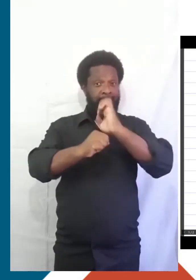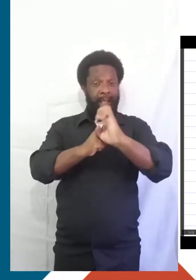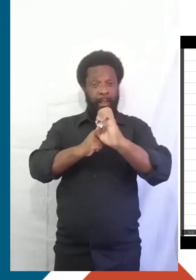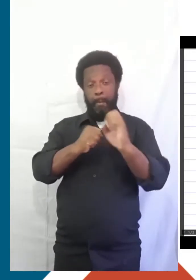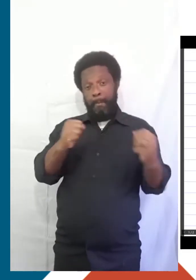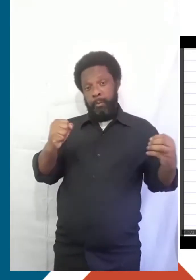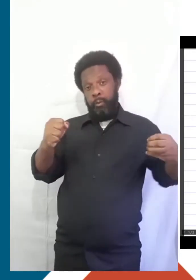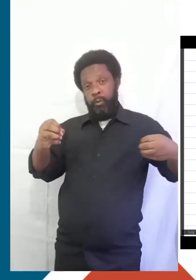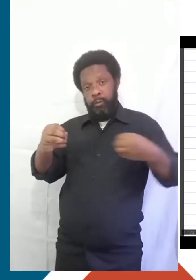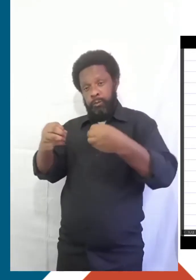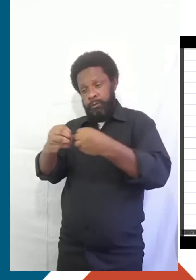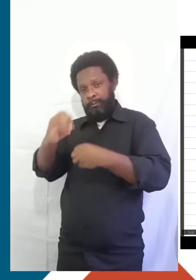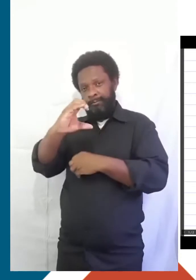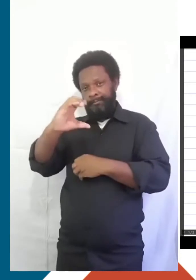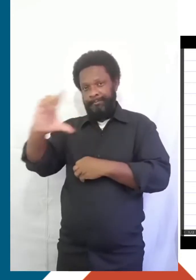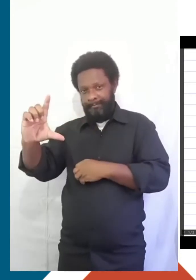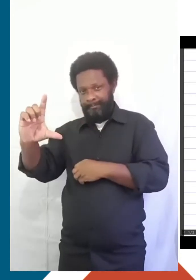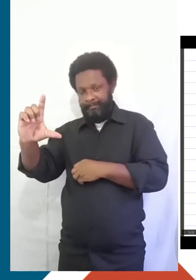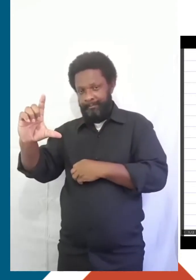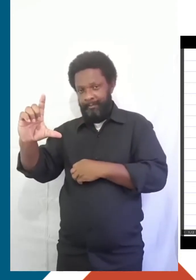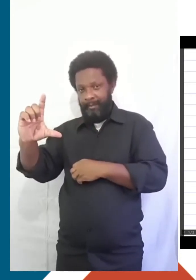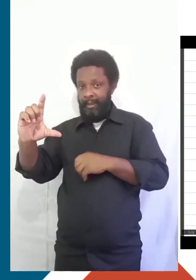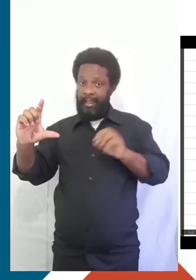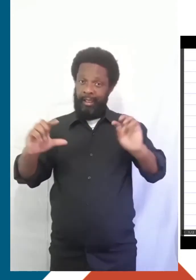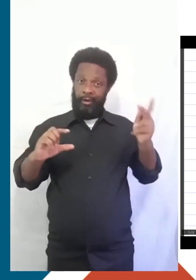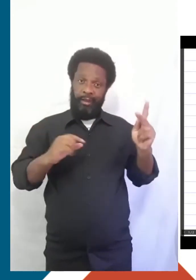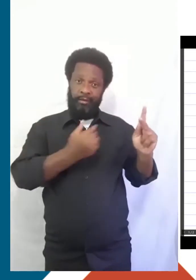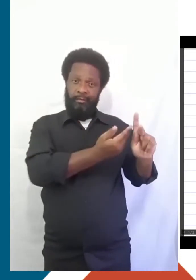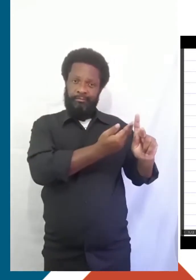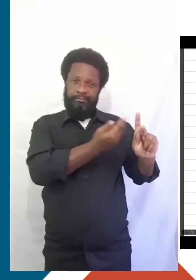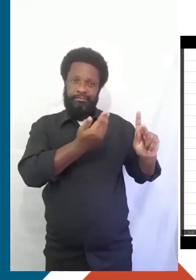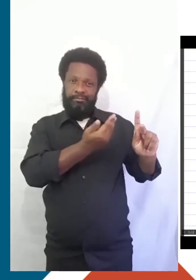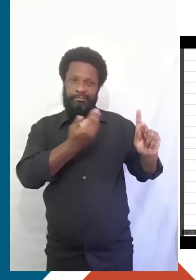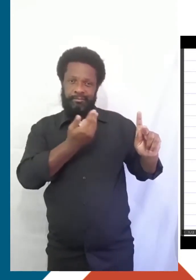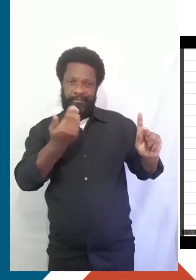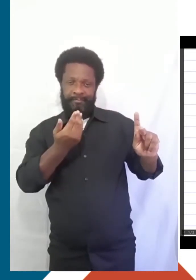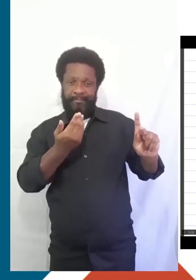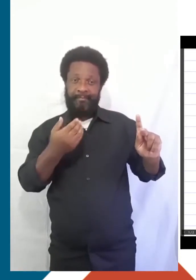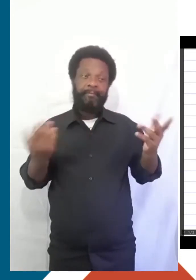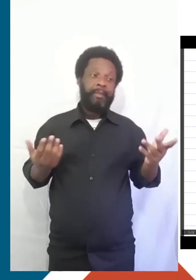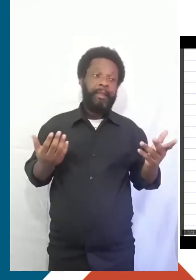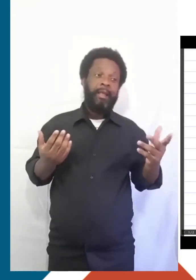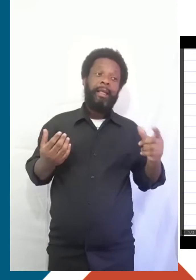vão estar mais próximos do cloro do que do